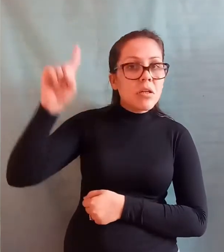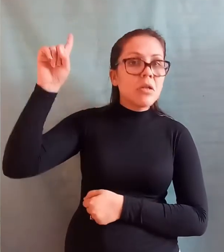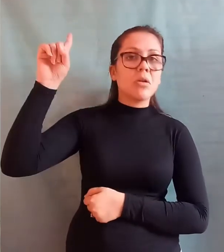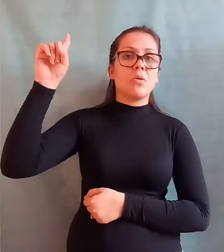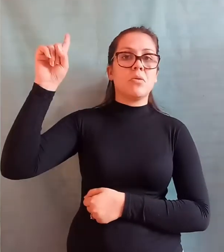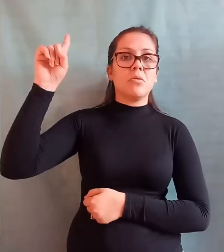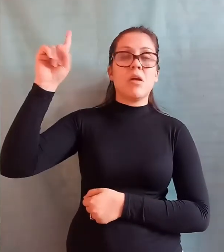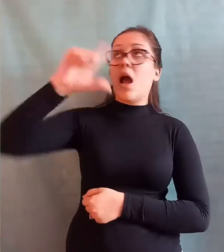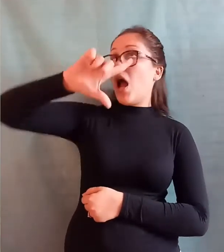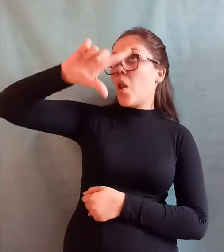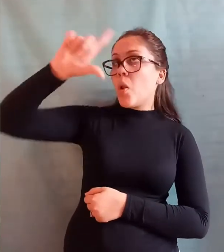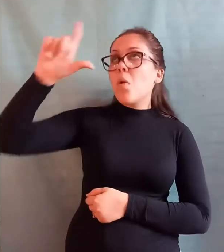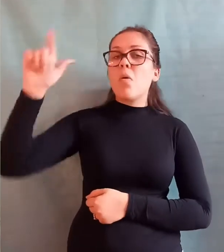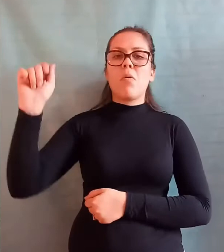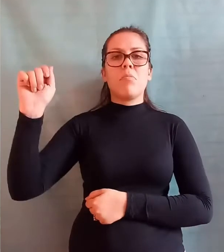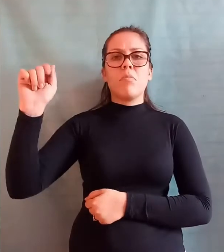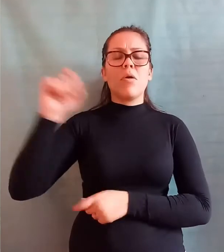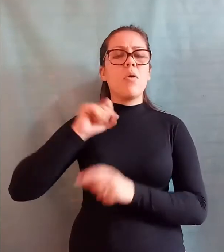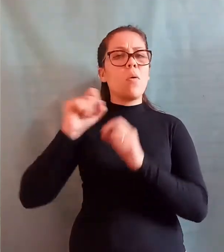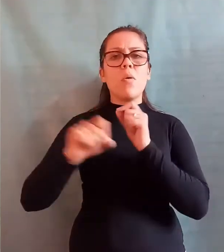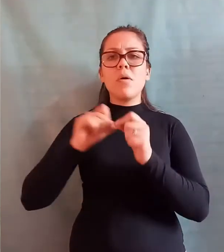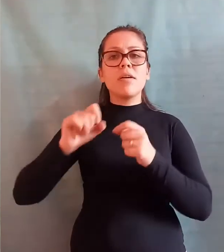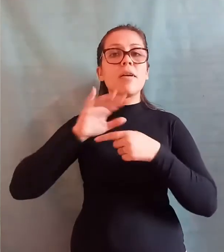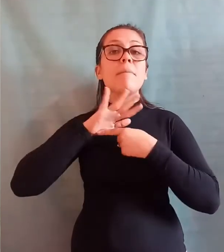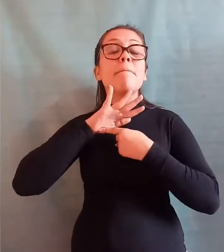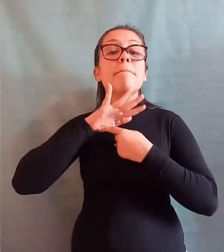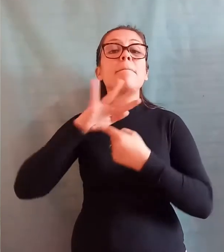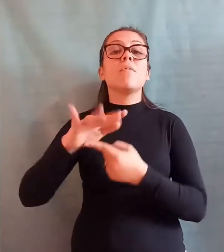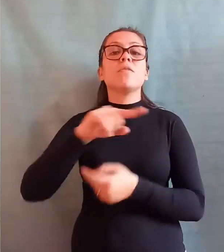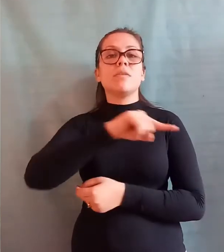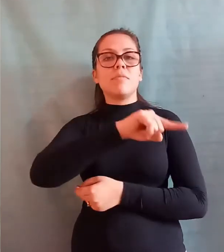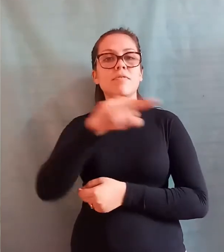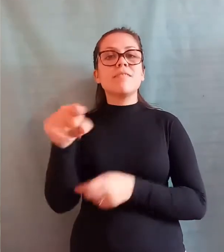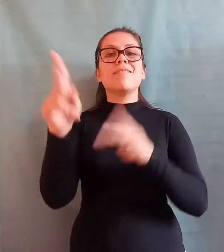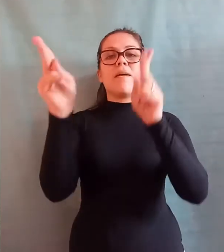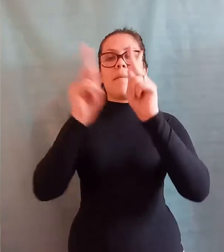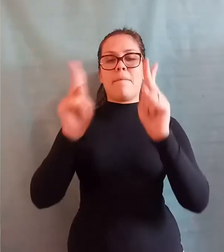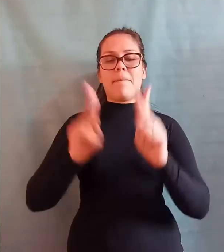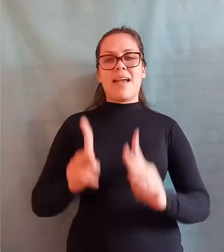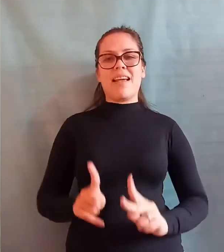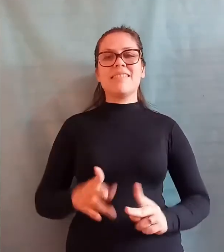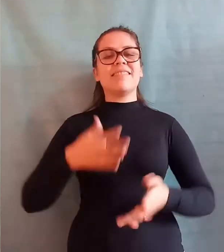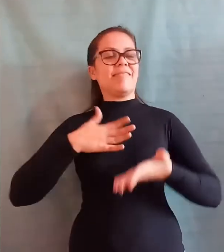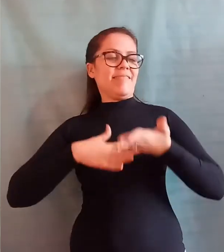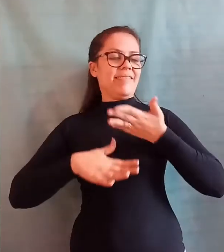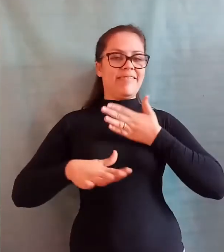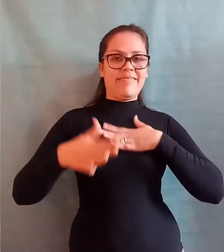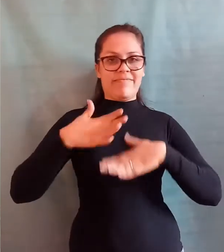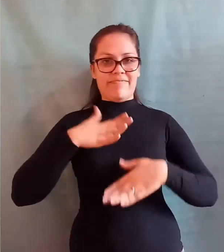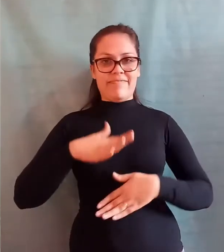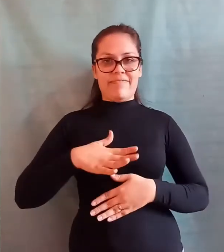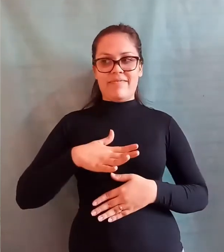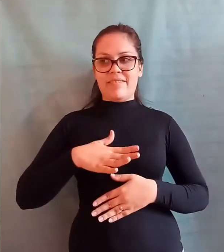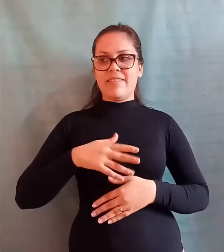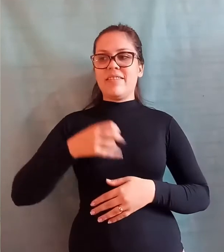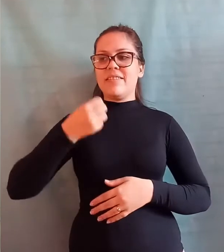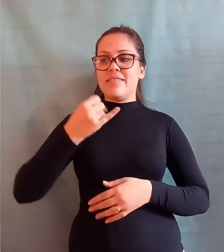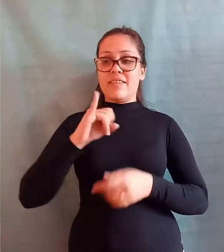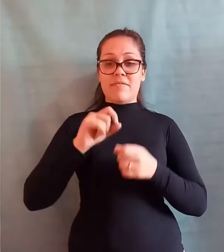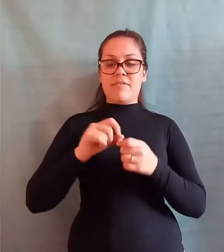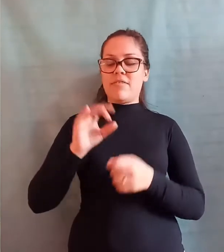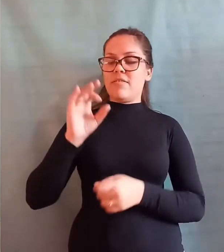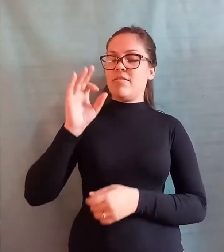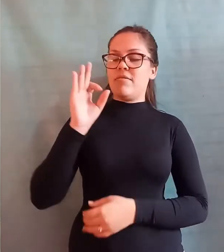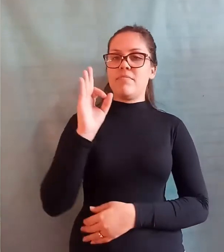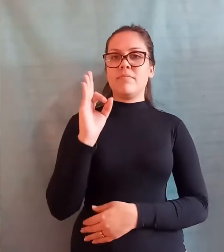Deus, pode ser a lua, aquilo que represente para vocês paz e tranquilidade. Quando você faz